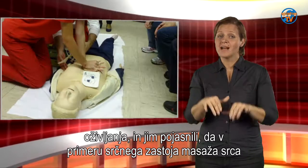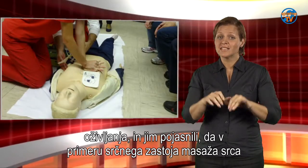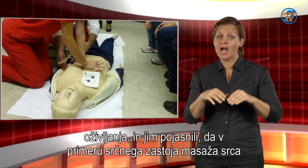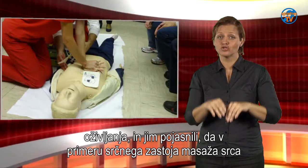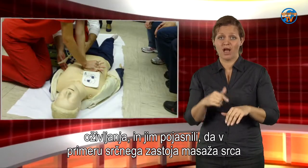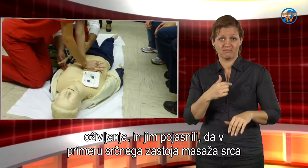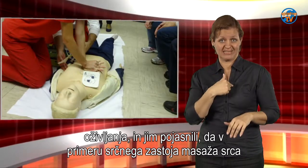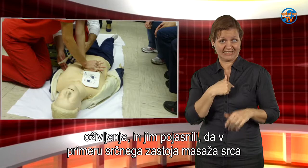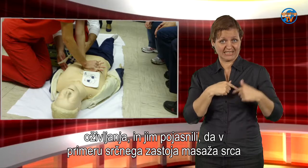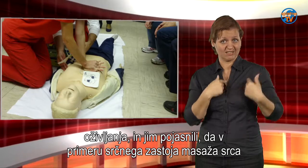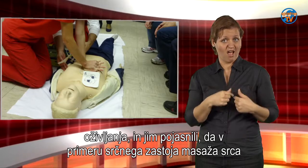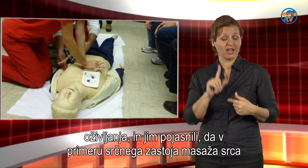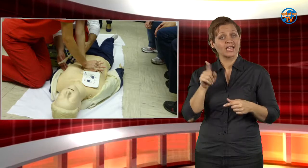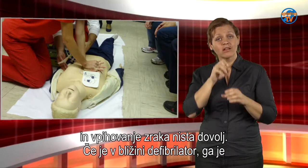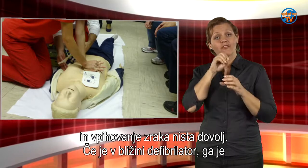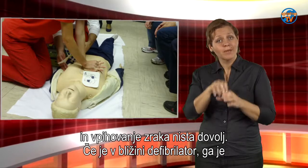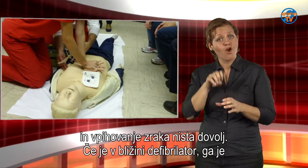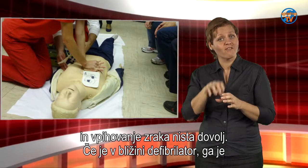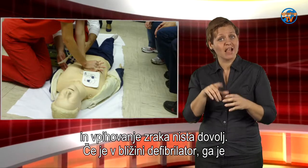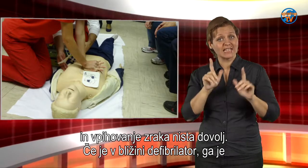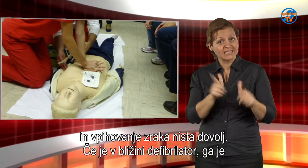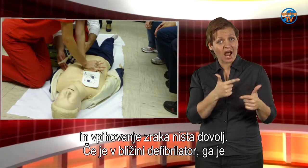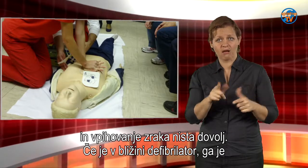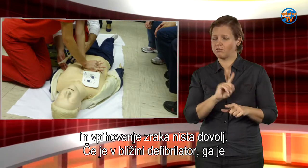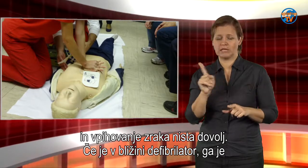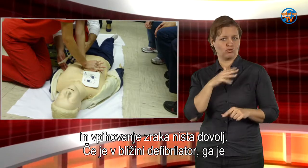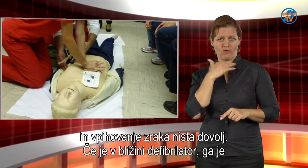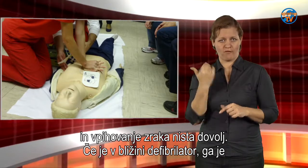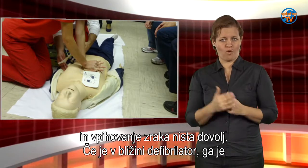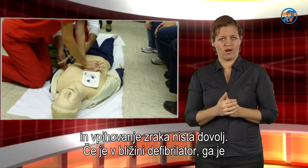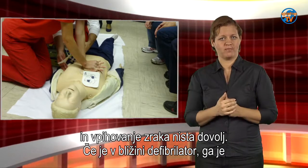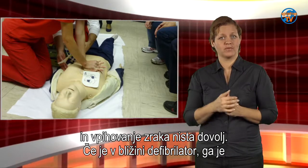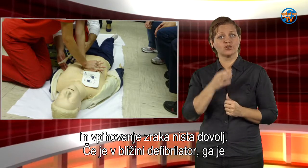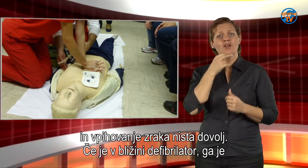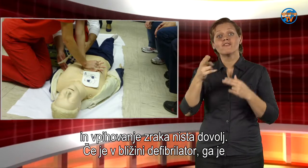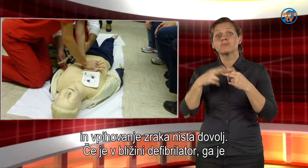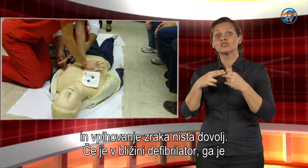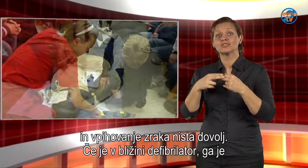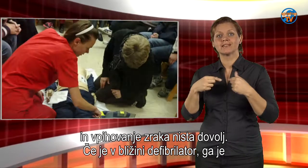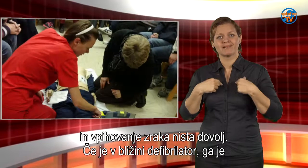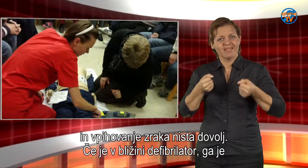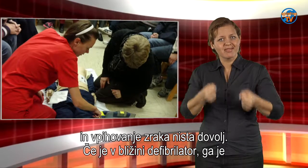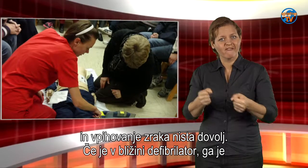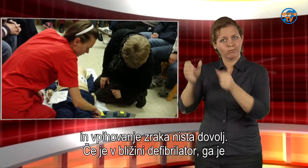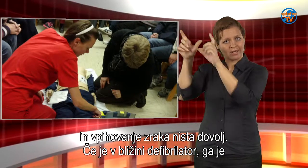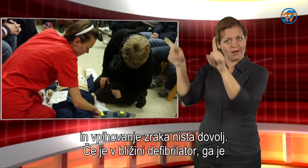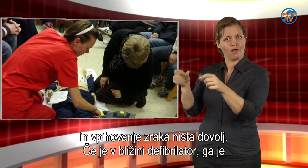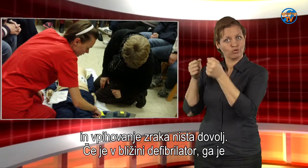upihovanje zraka nista dovolj. Če je v bližini defibrilator, ga je